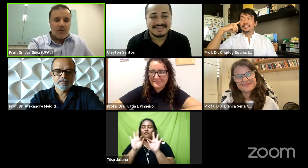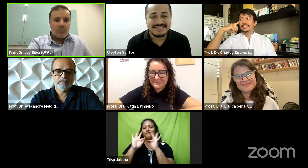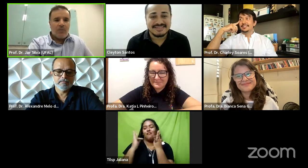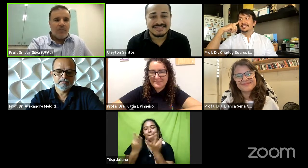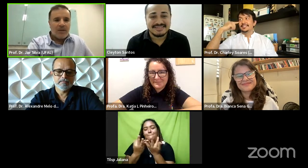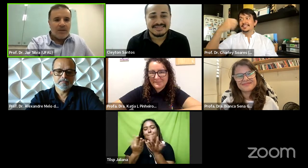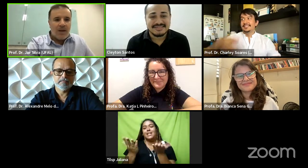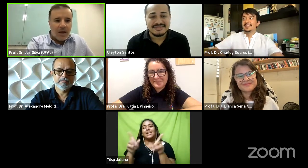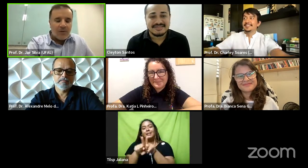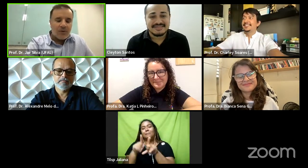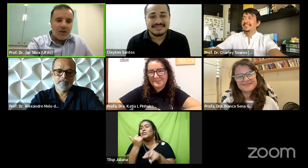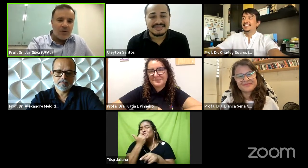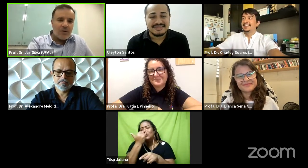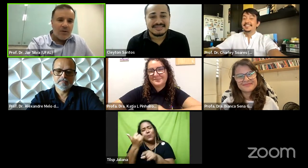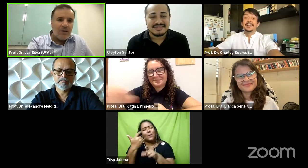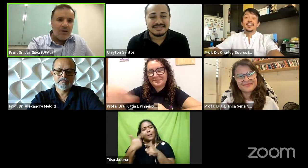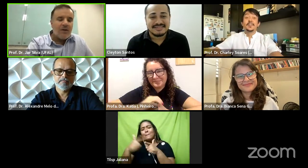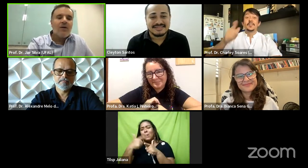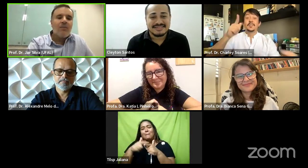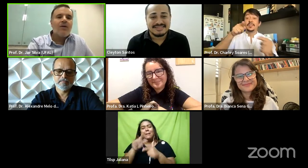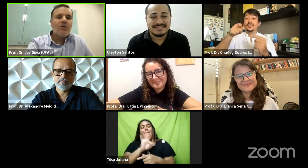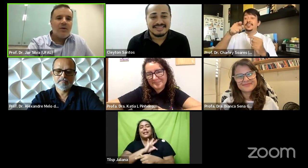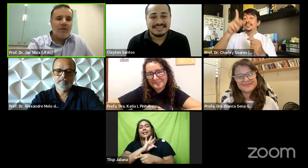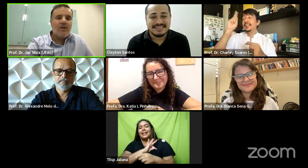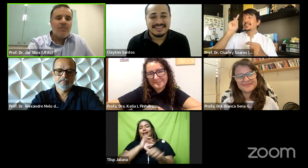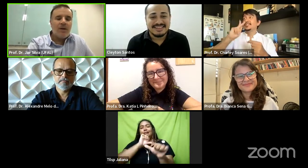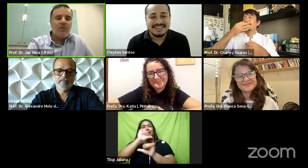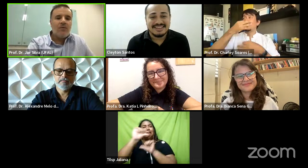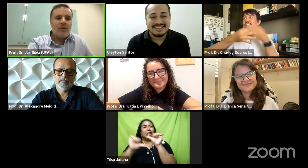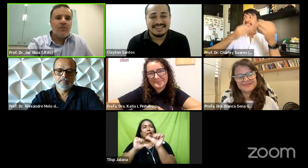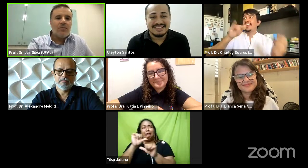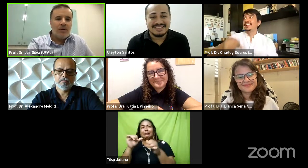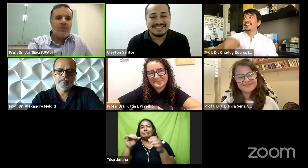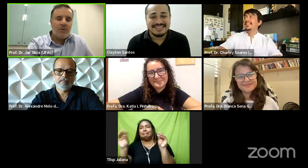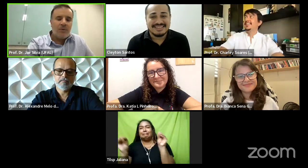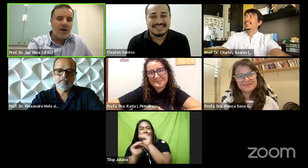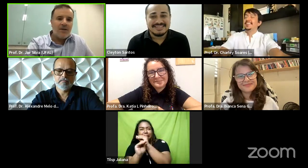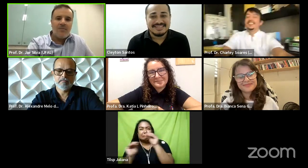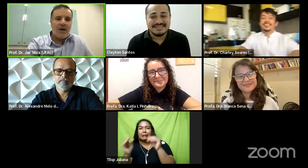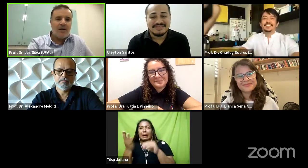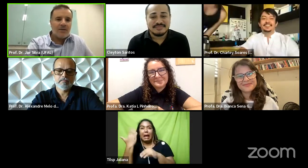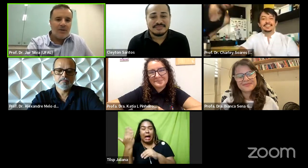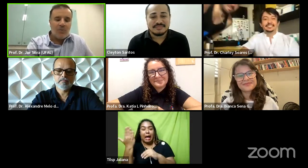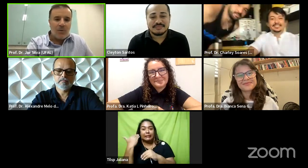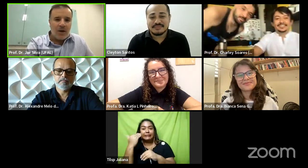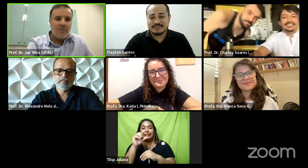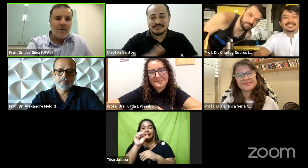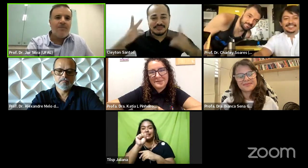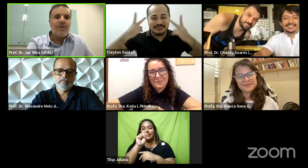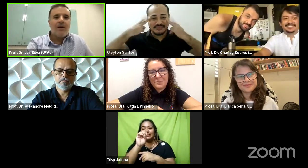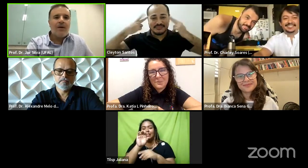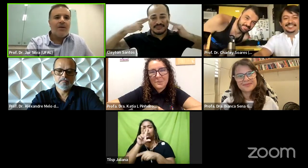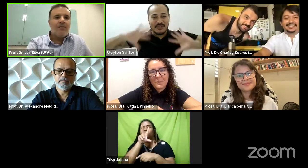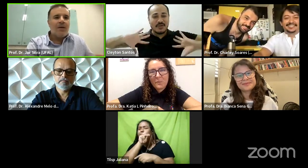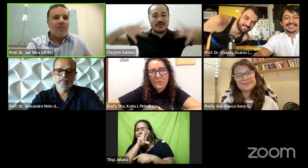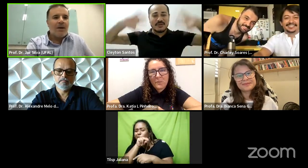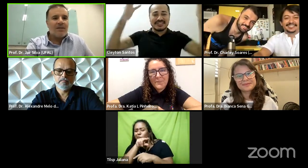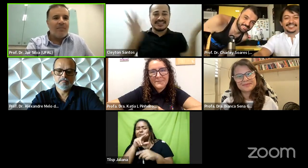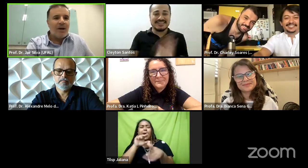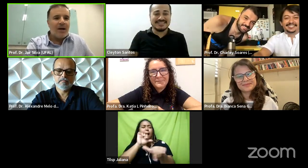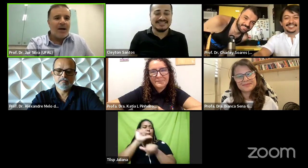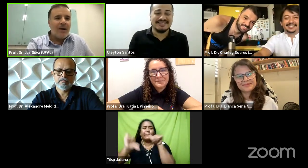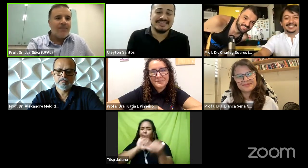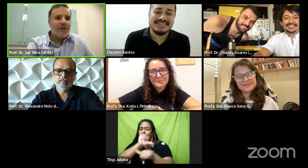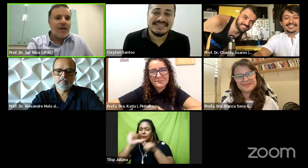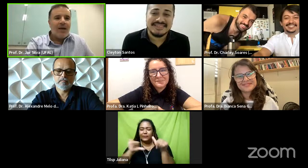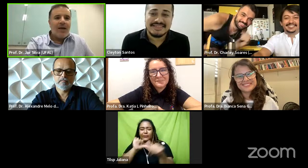desculpas pelos problemas técnicos que a gente teve. Inicialmente, a gente ia fazer pelo StreamYard, mas deu problema, tive que